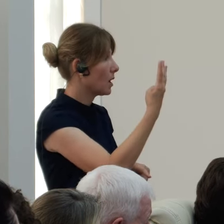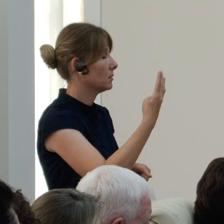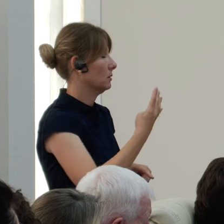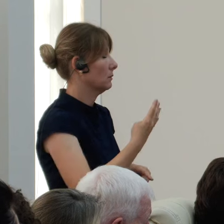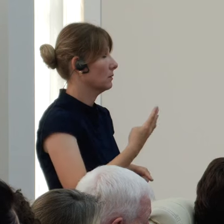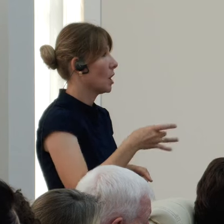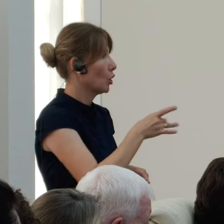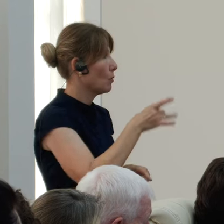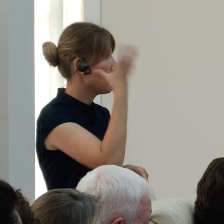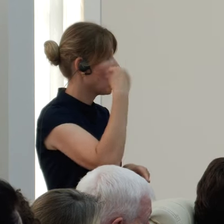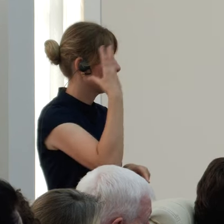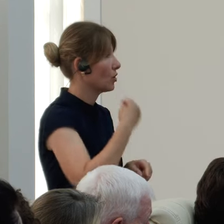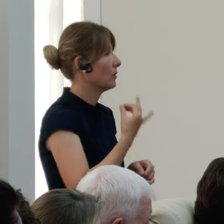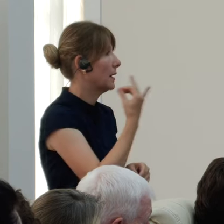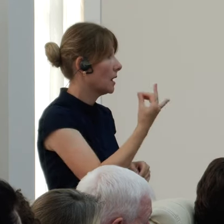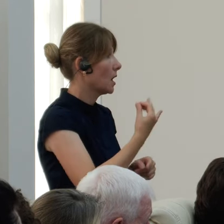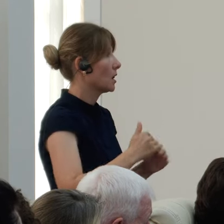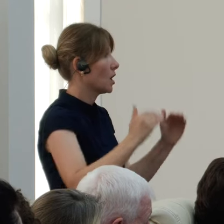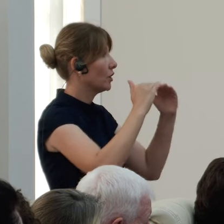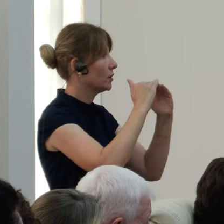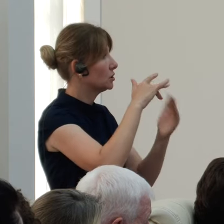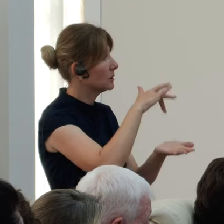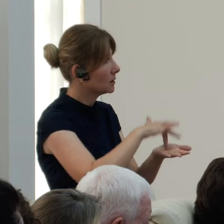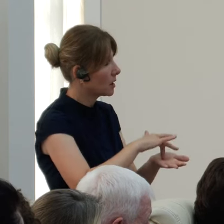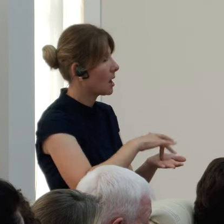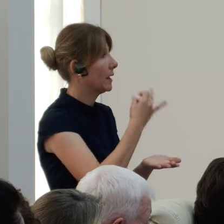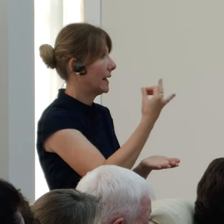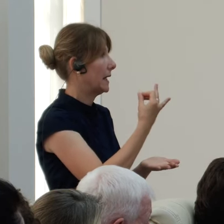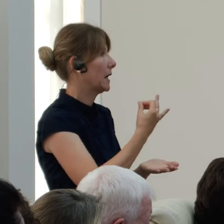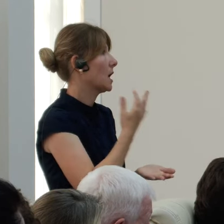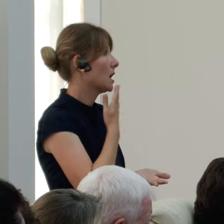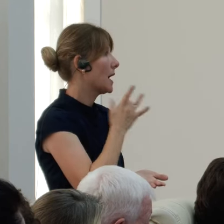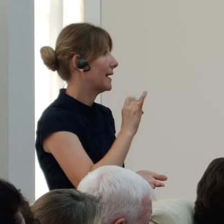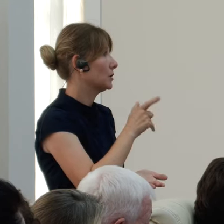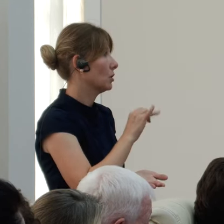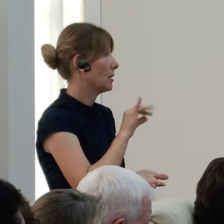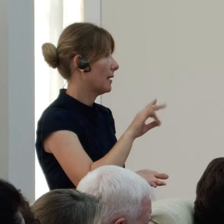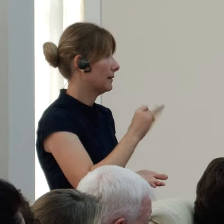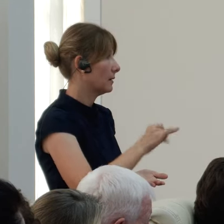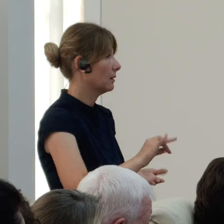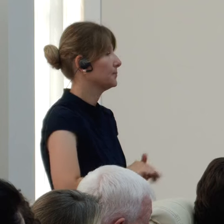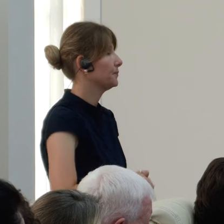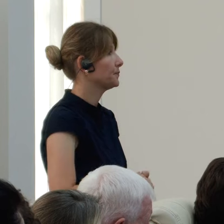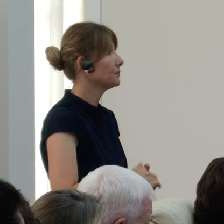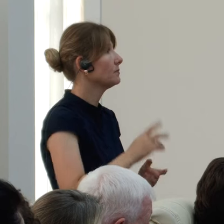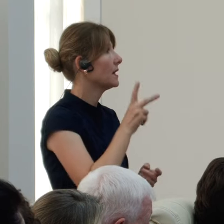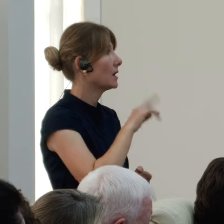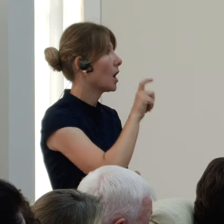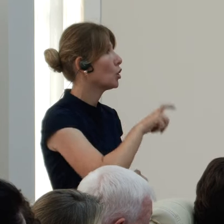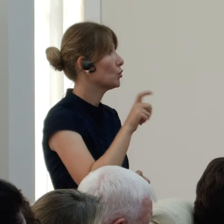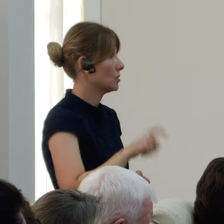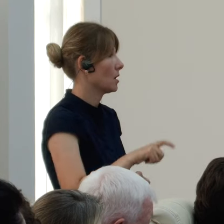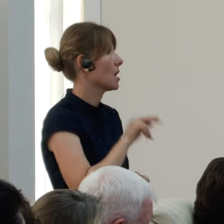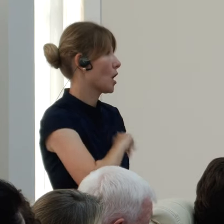sectoriale, atât la nivel central cât și la nivel regional, pentru persoanele din prima